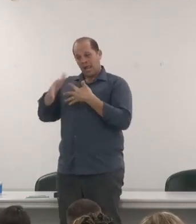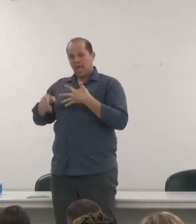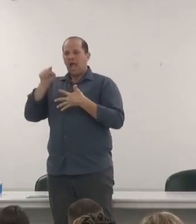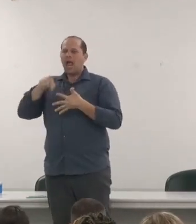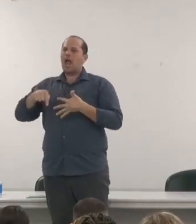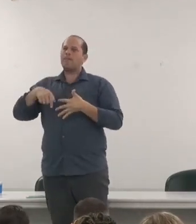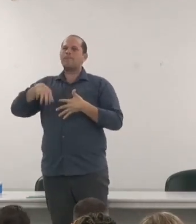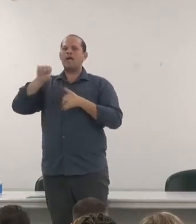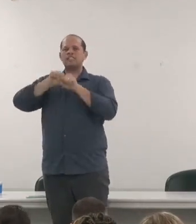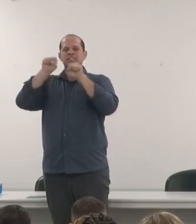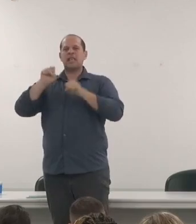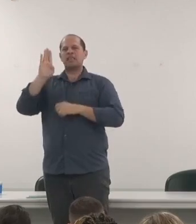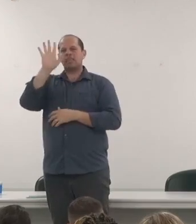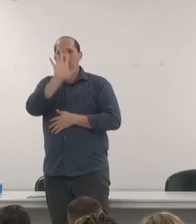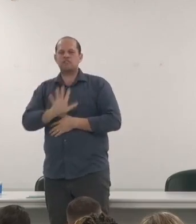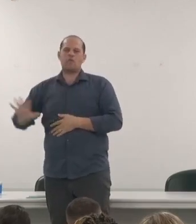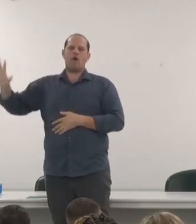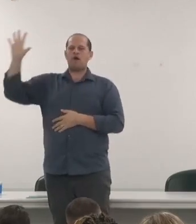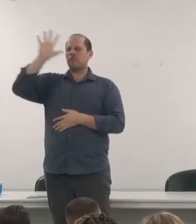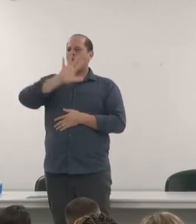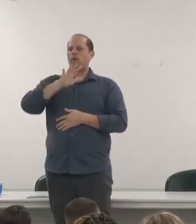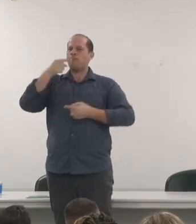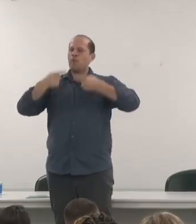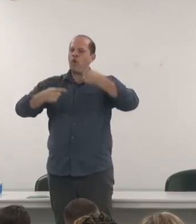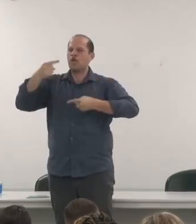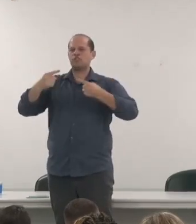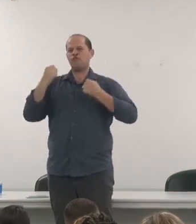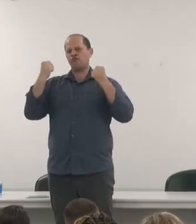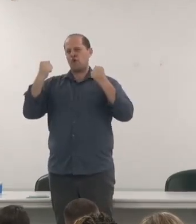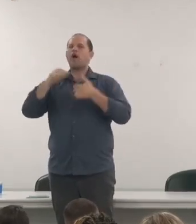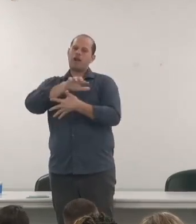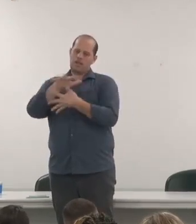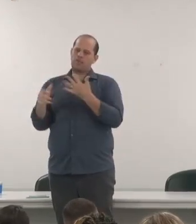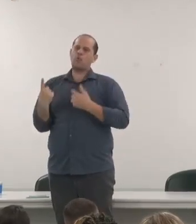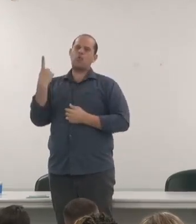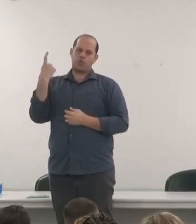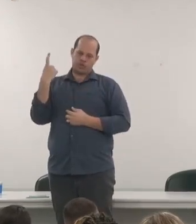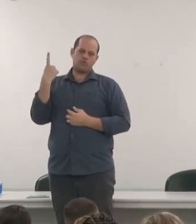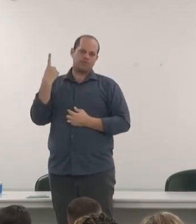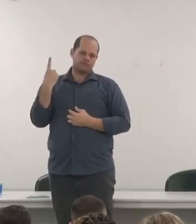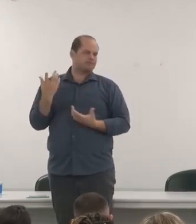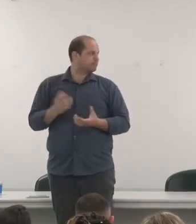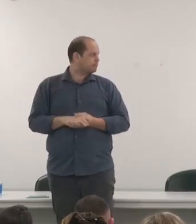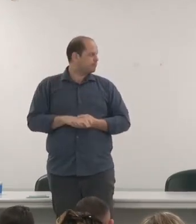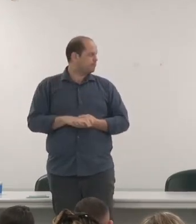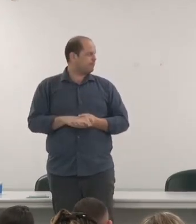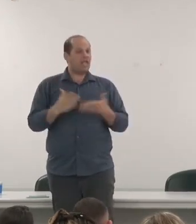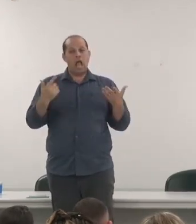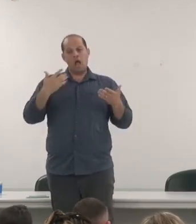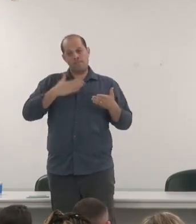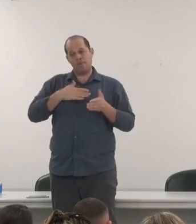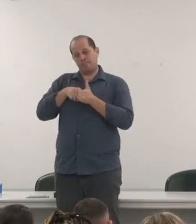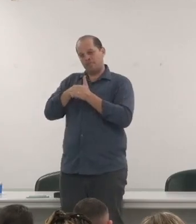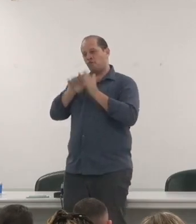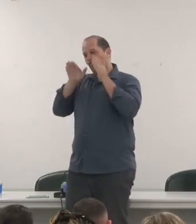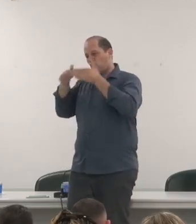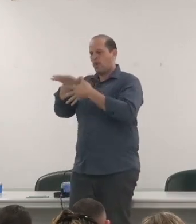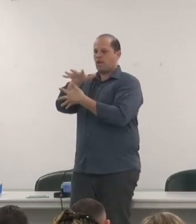dado linguístico que a gente tem muito claro. Então, só que a gente falta, é claro, por exemplo, de um ponto de vista oficial, a gente tem